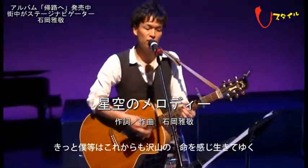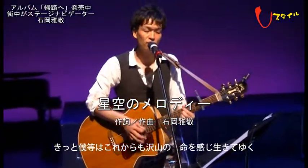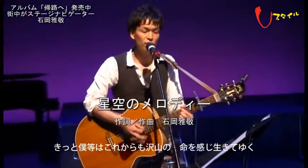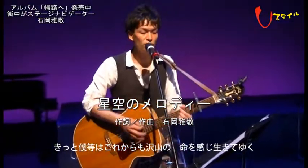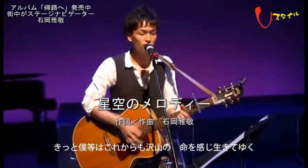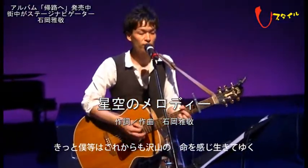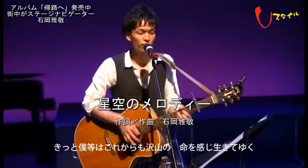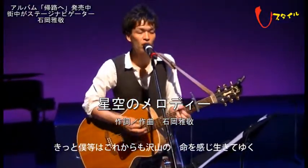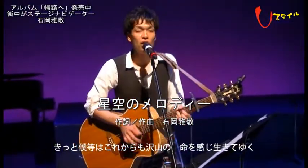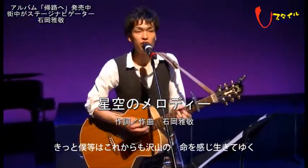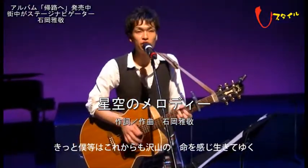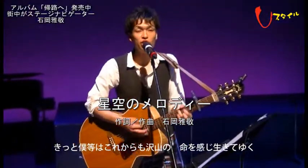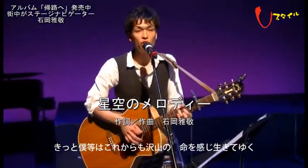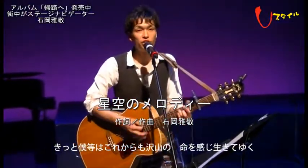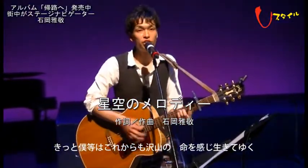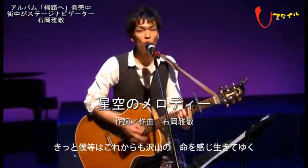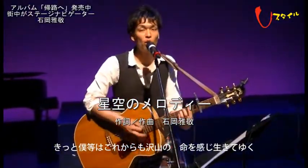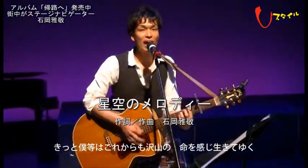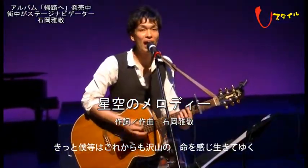me